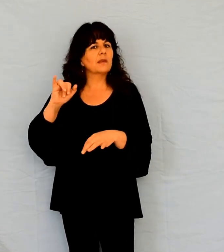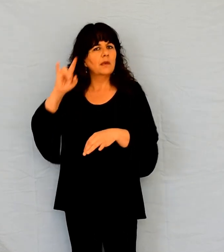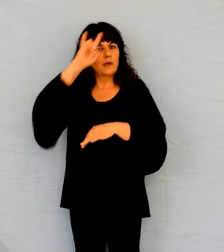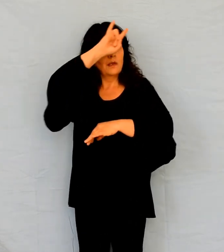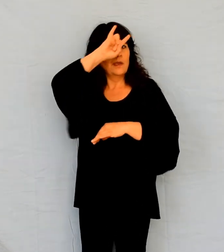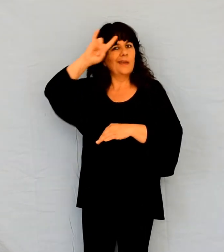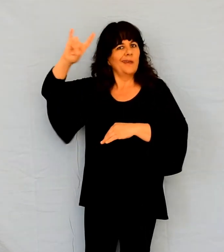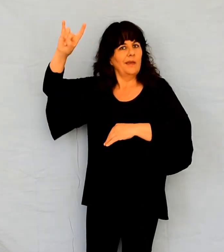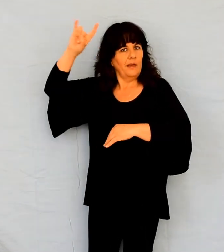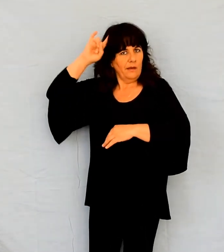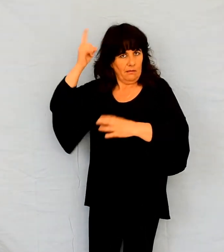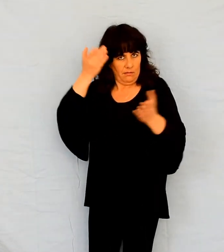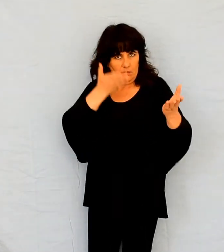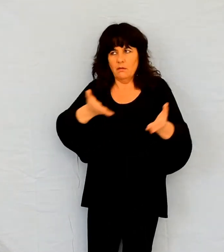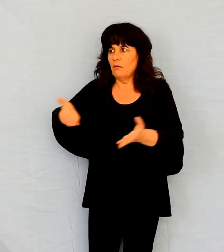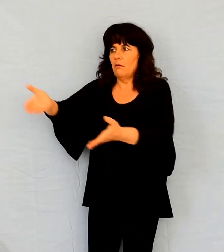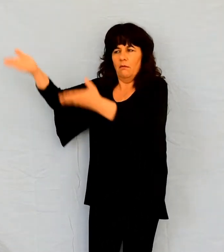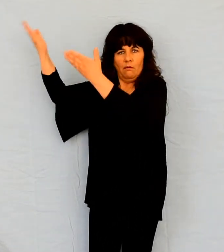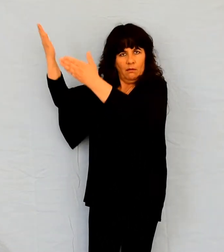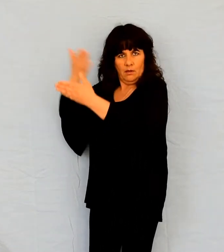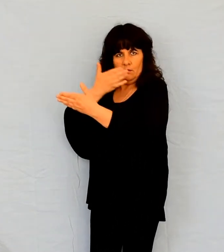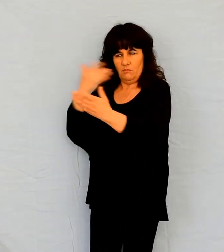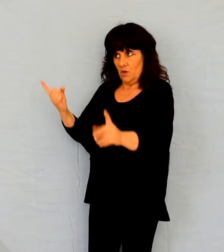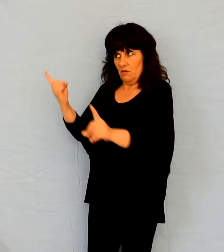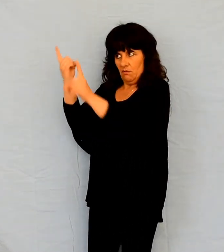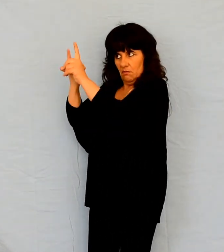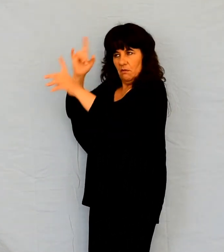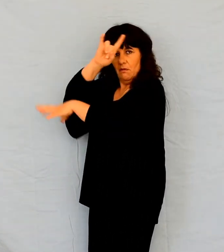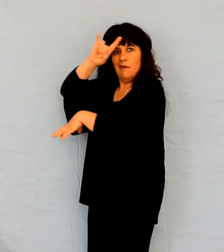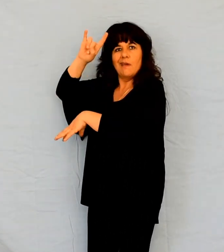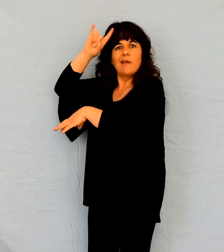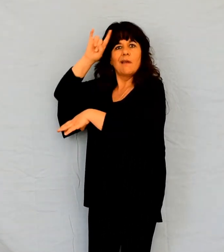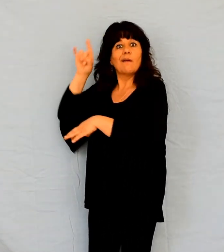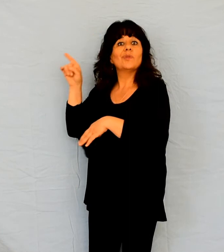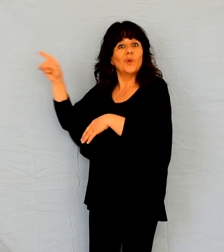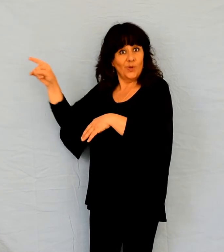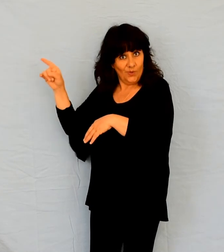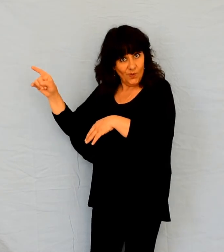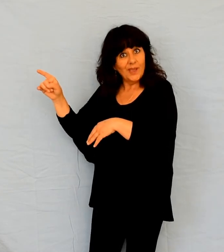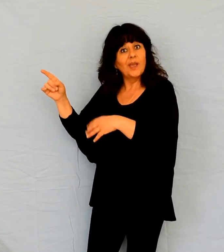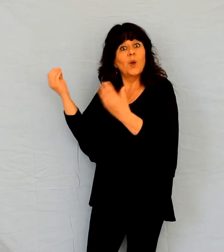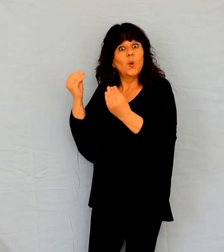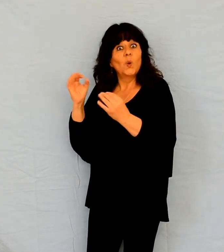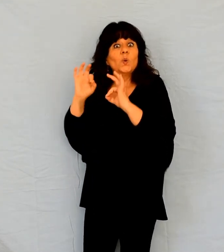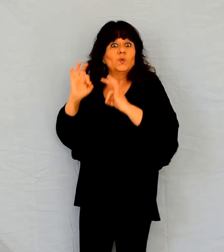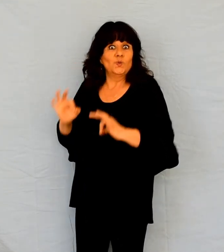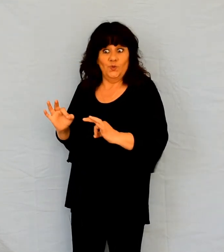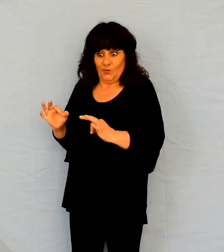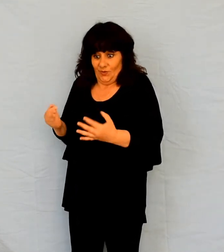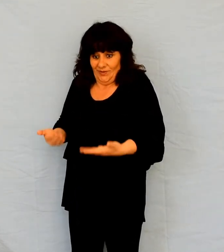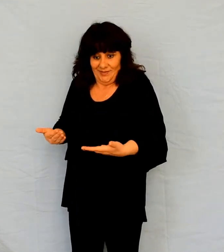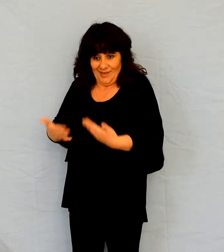il le renvoya devant ce dernier, qui se trouvait lui aussi à Jérusalem en ces jours-là.